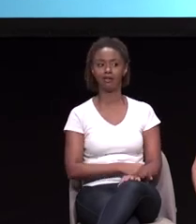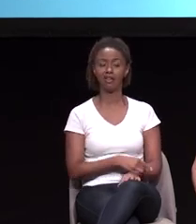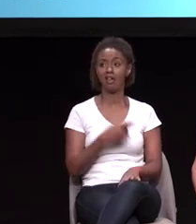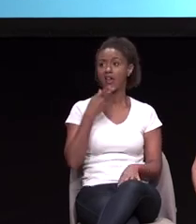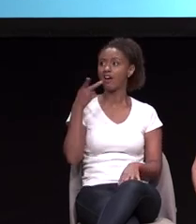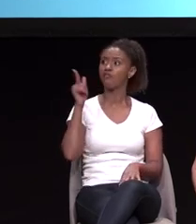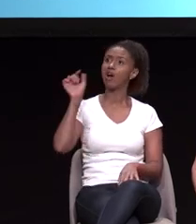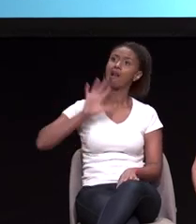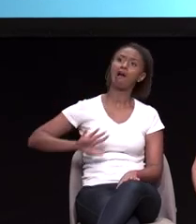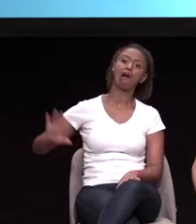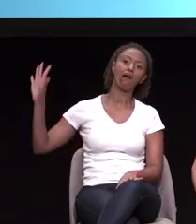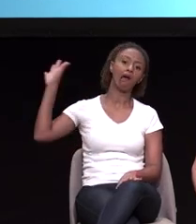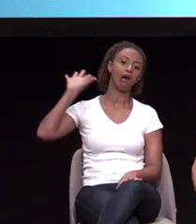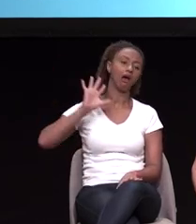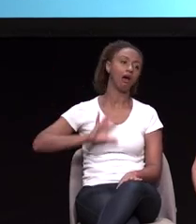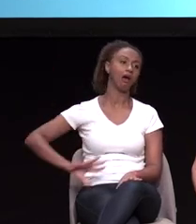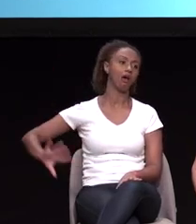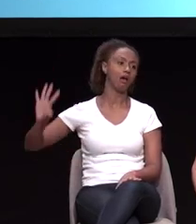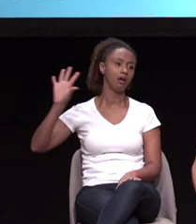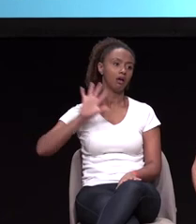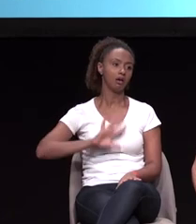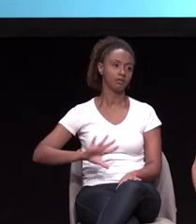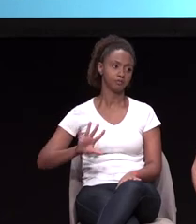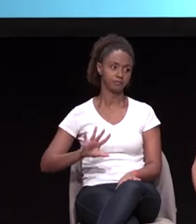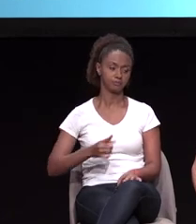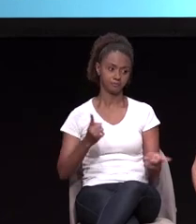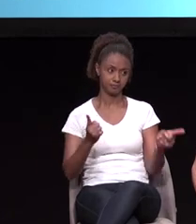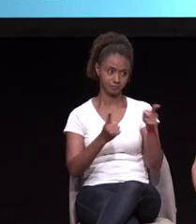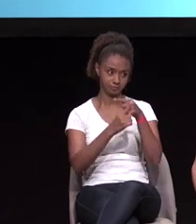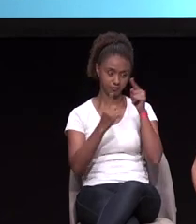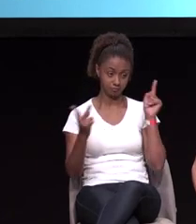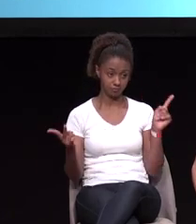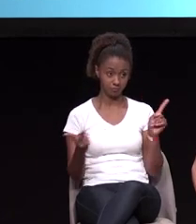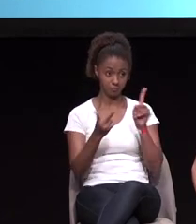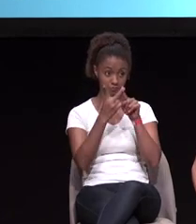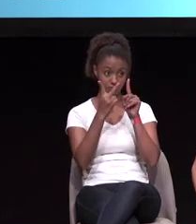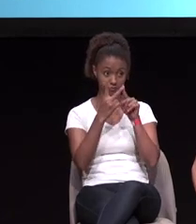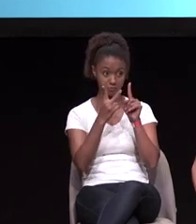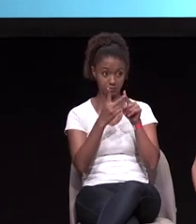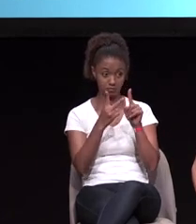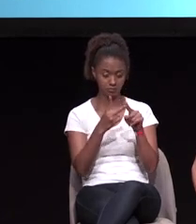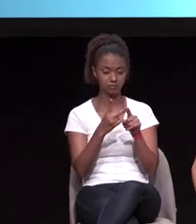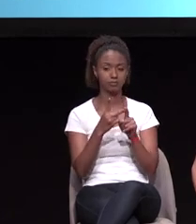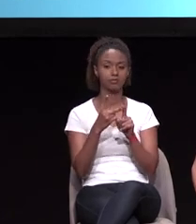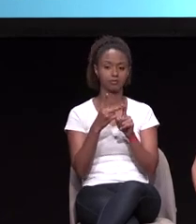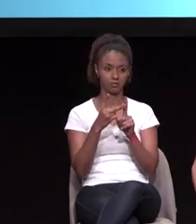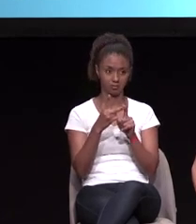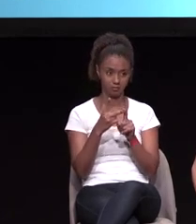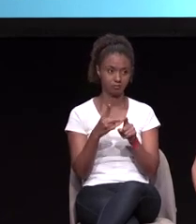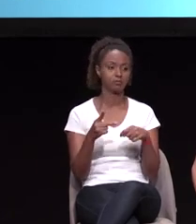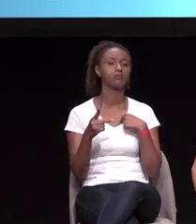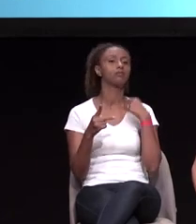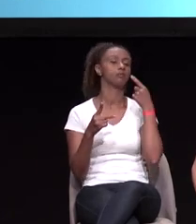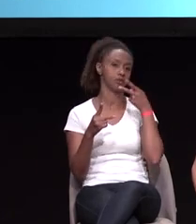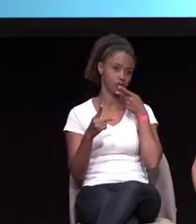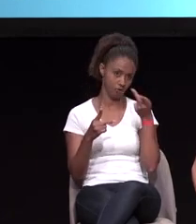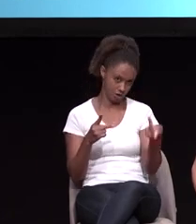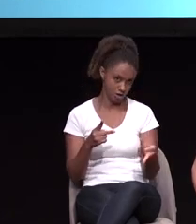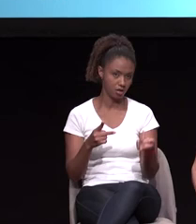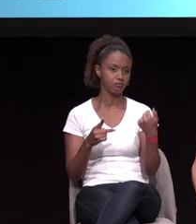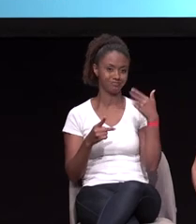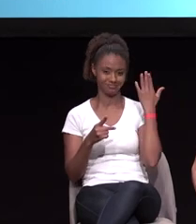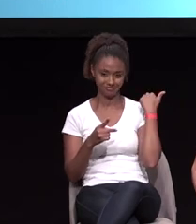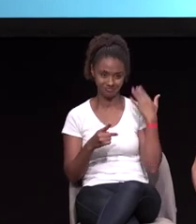abertamente segunda pergunta atrás como eu disse do sul